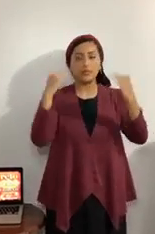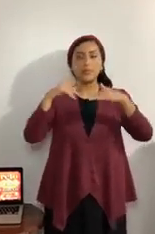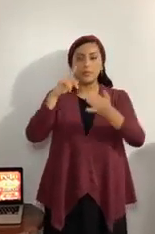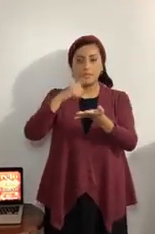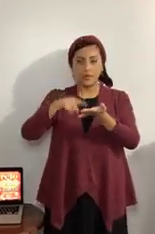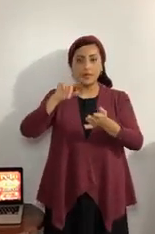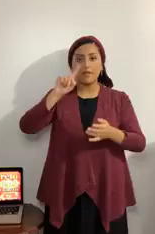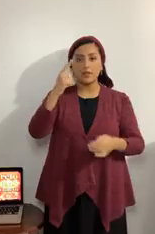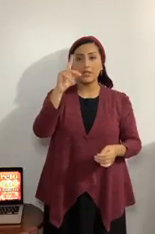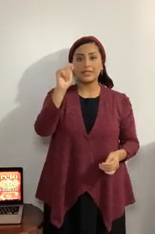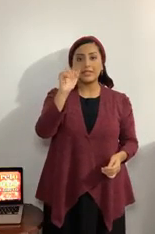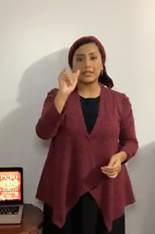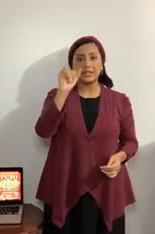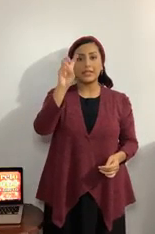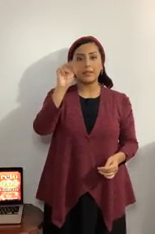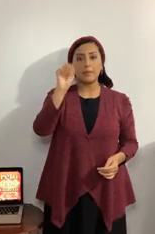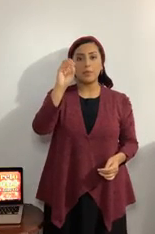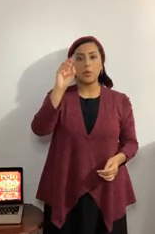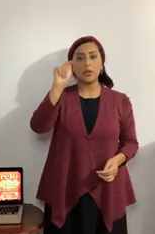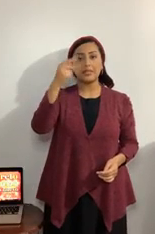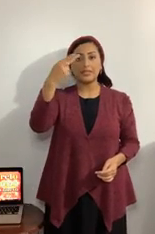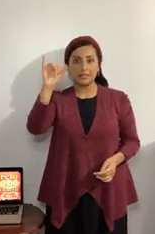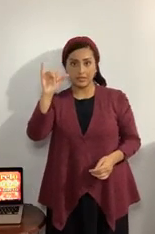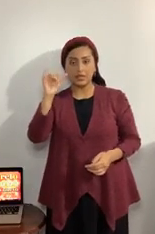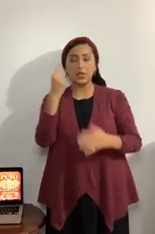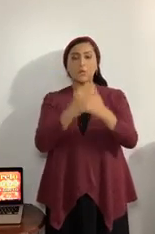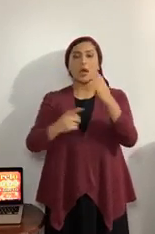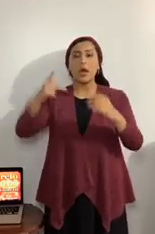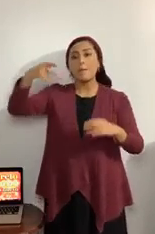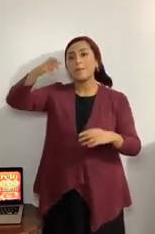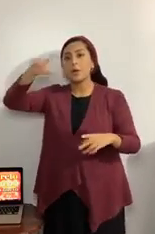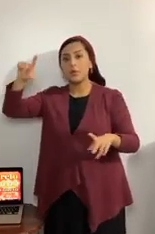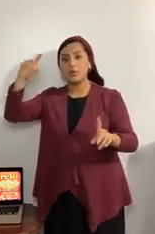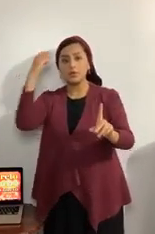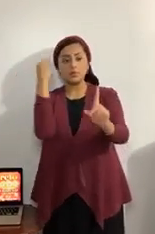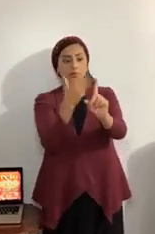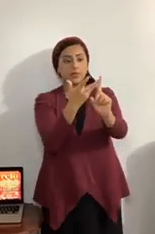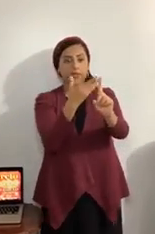Timoteo 4:16. ¿Qué le recomendó Shaul a Timoteo?